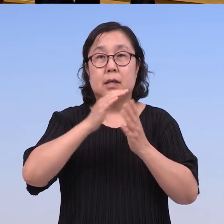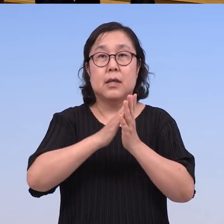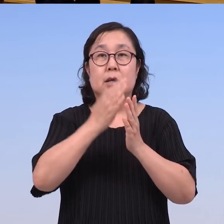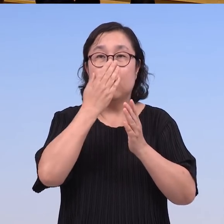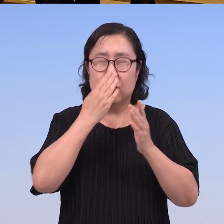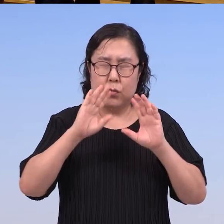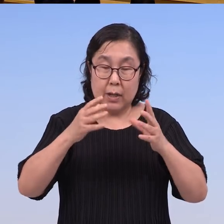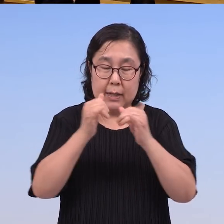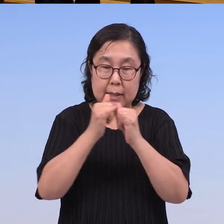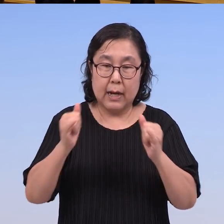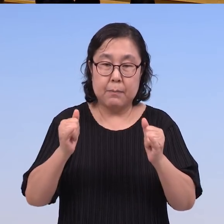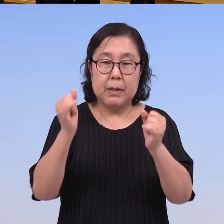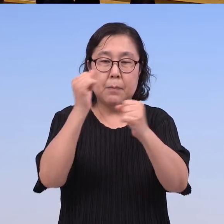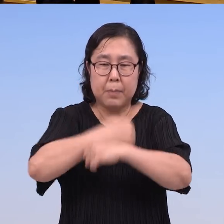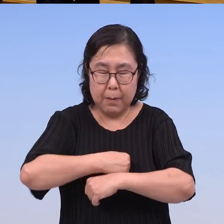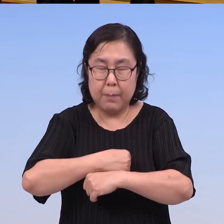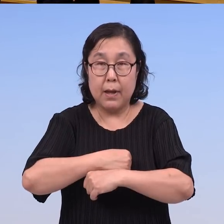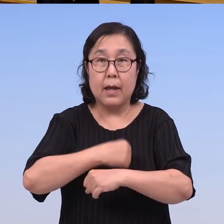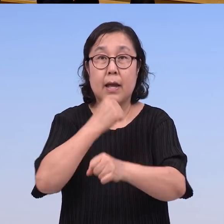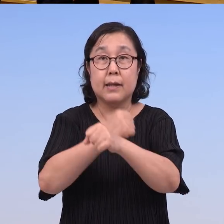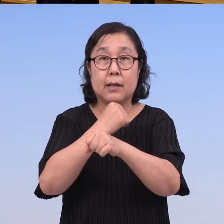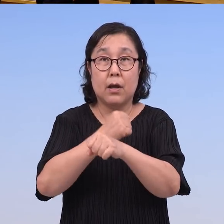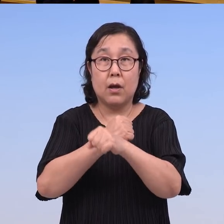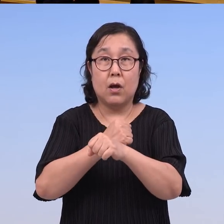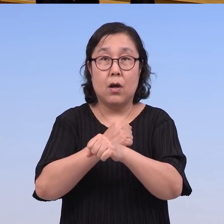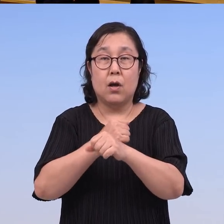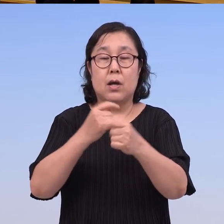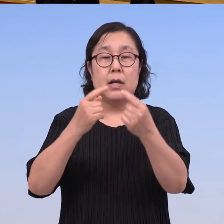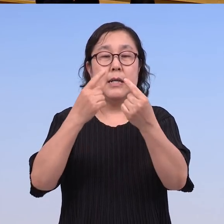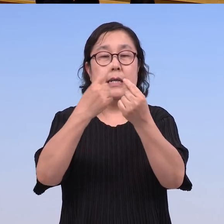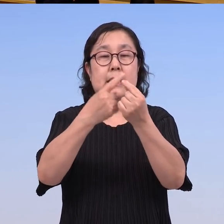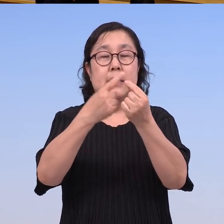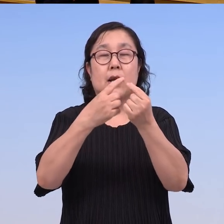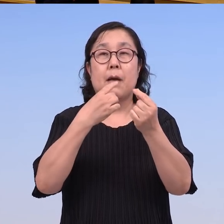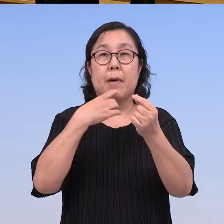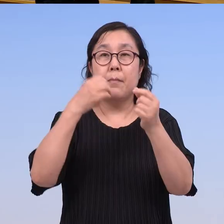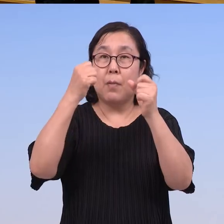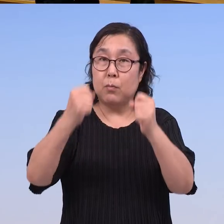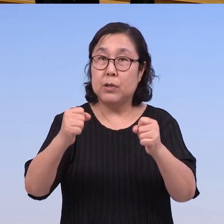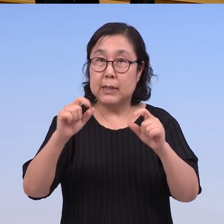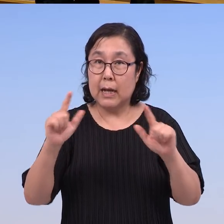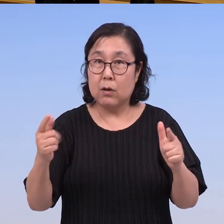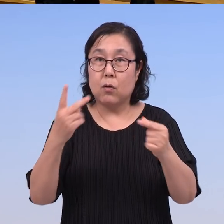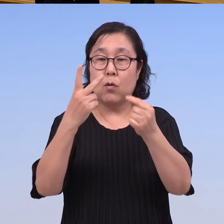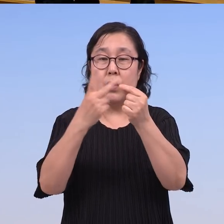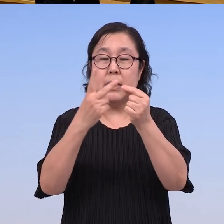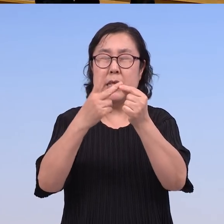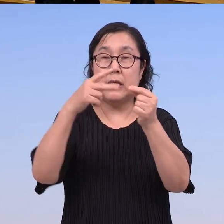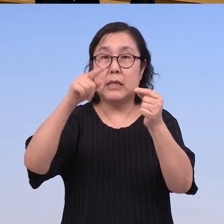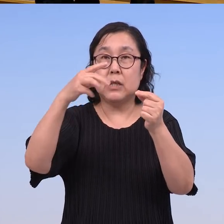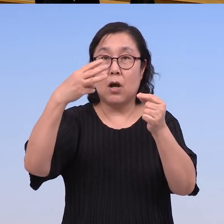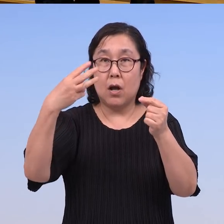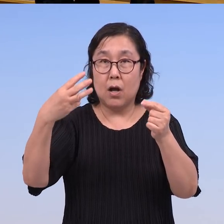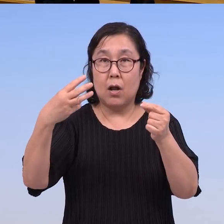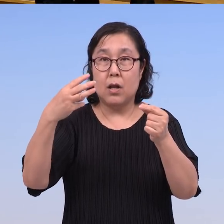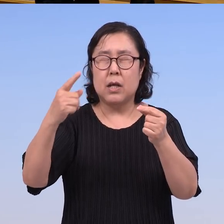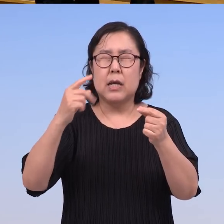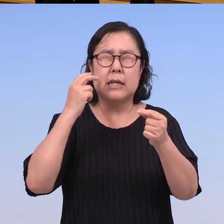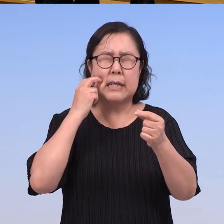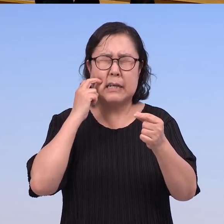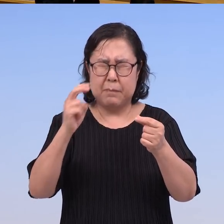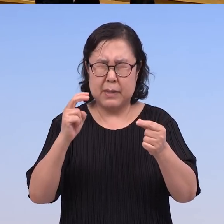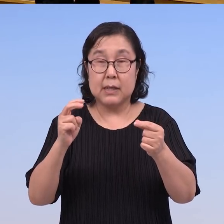백성이 패배한 것 같아요. 눈에 보이는 1절에만 머물지 아니하고 이 끔찍한